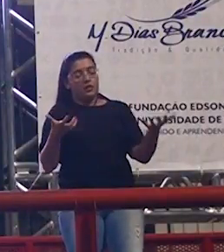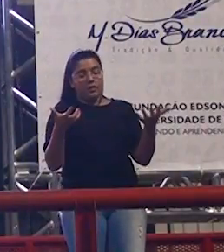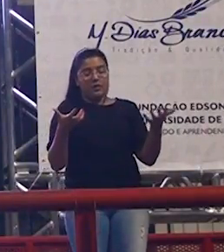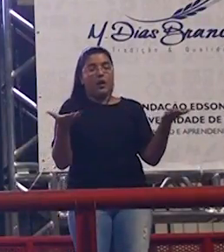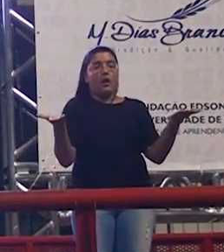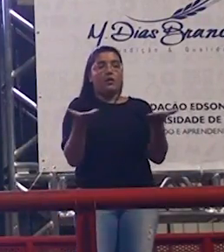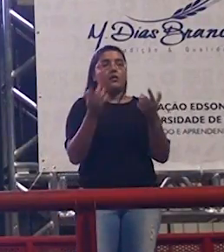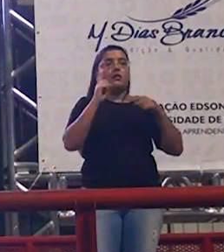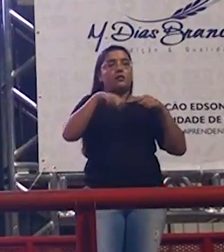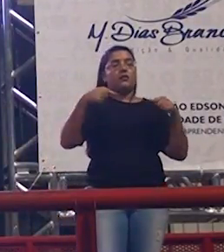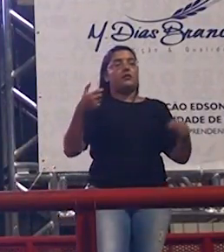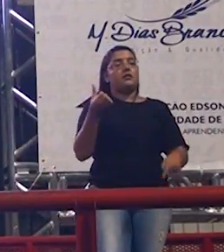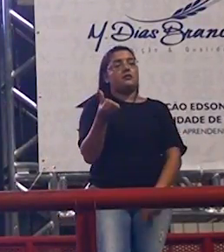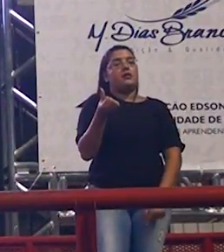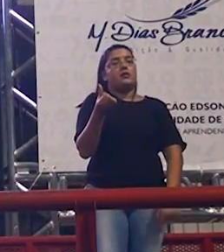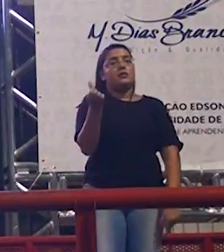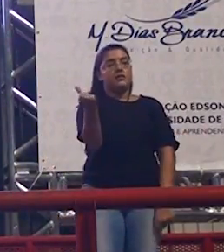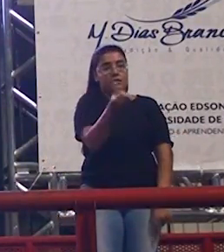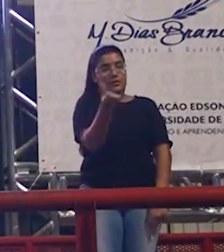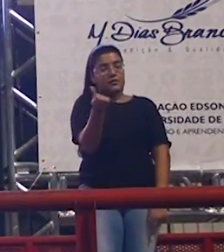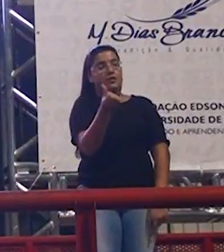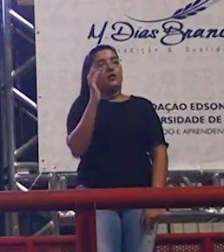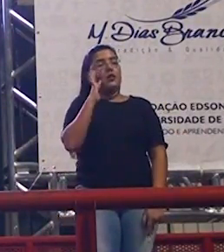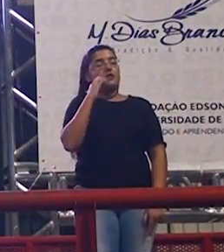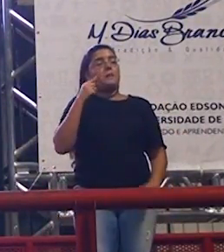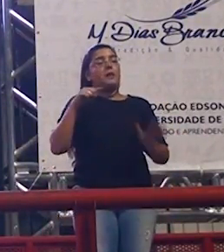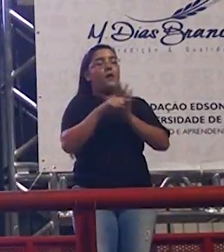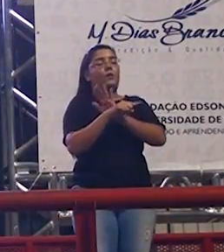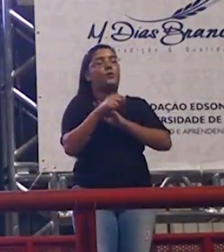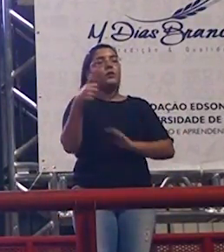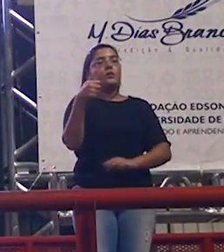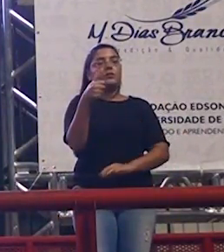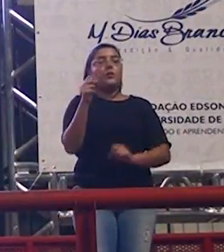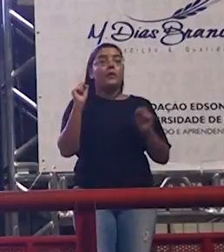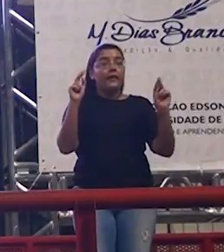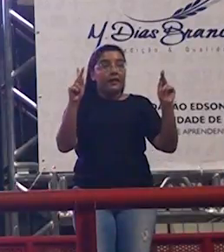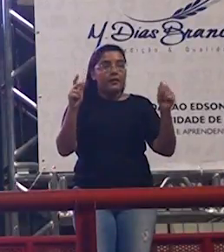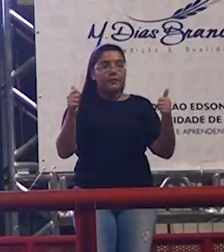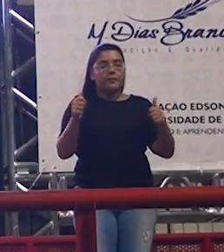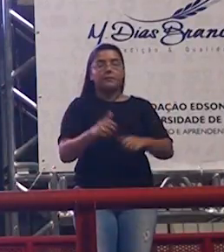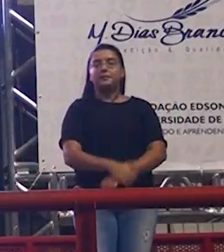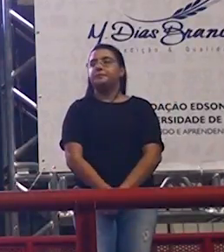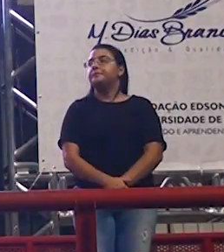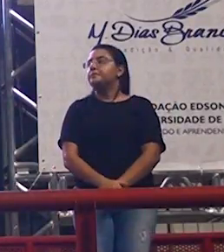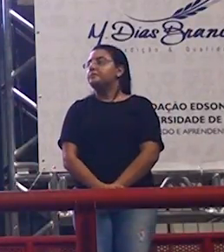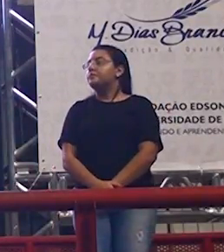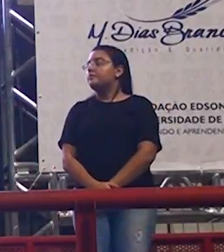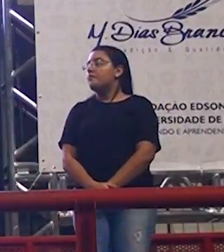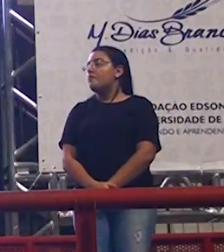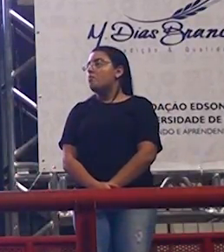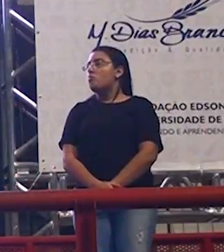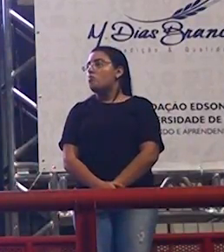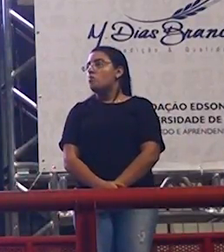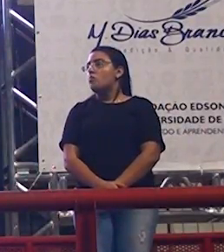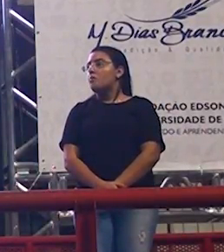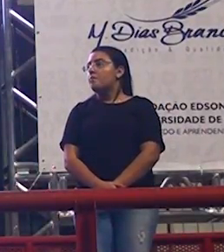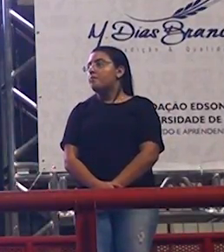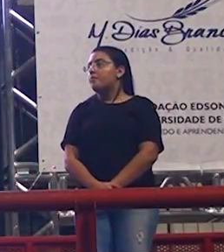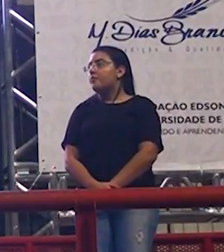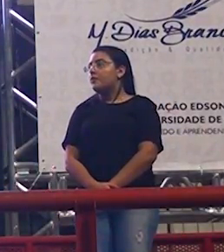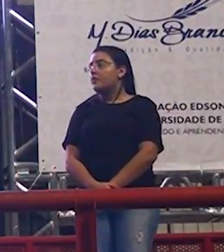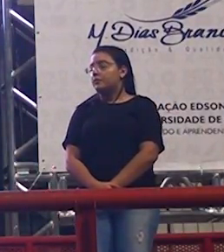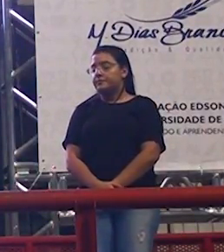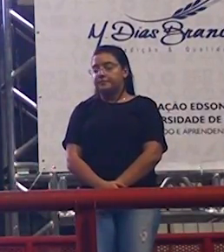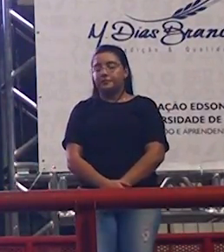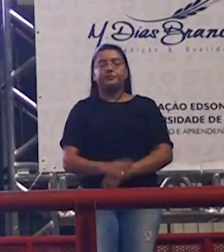por gentileza, a página 66, para eu resolver pelo menos a questão 1. Vamos nós? Página 66, questão 1.